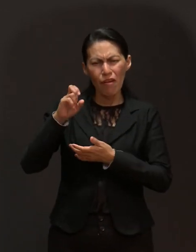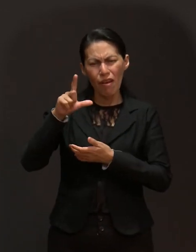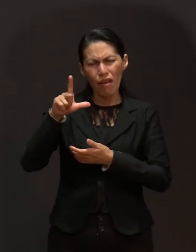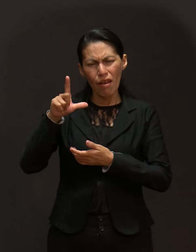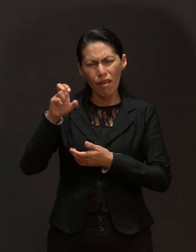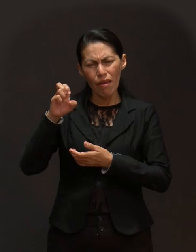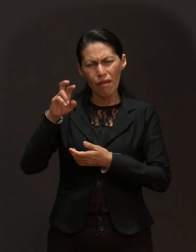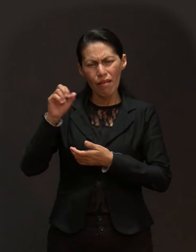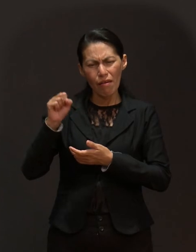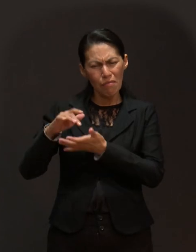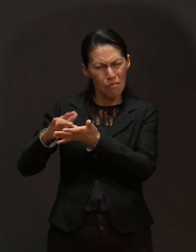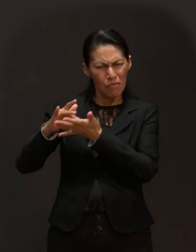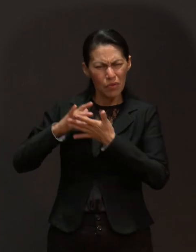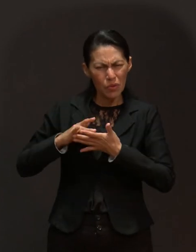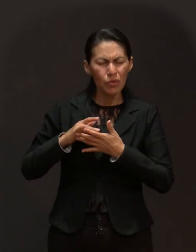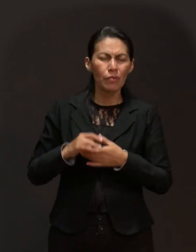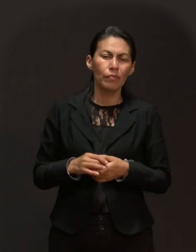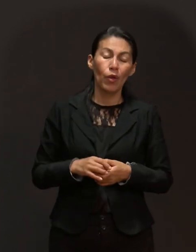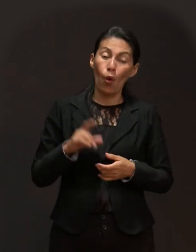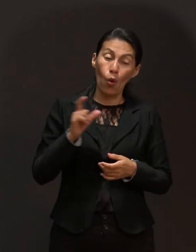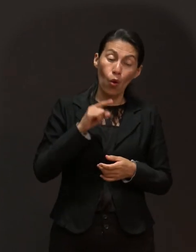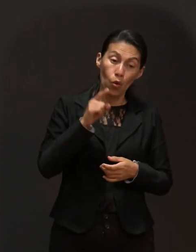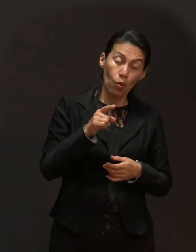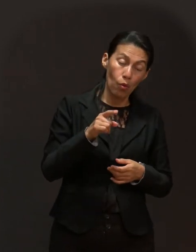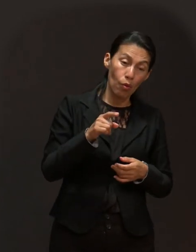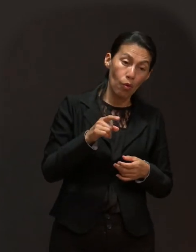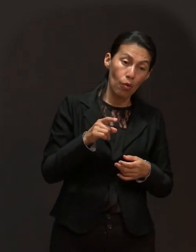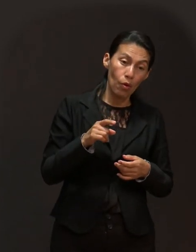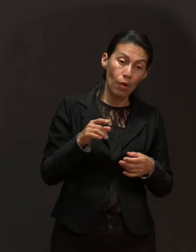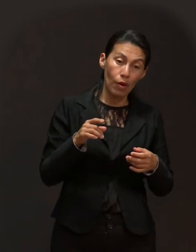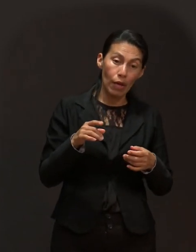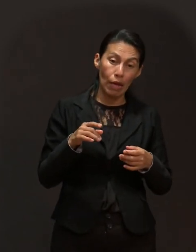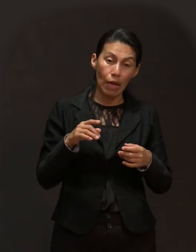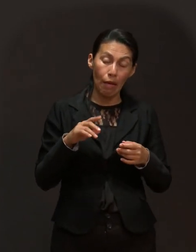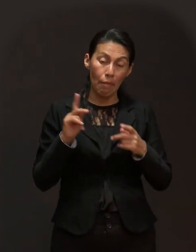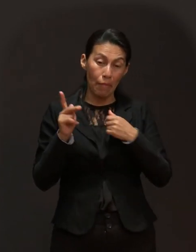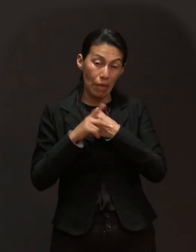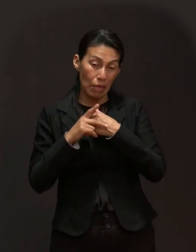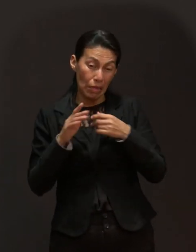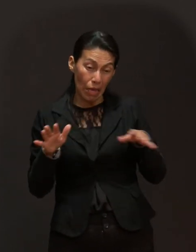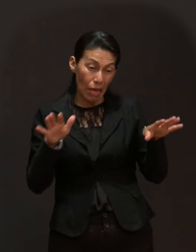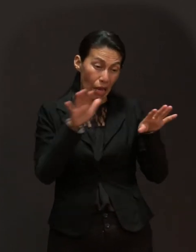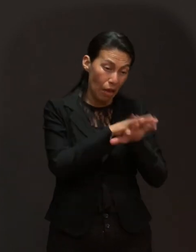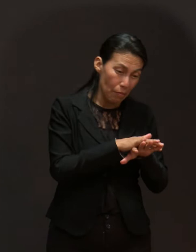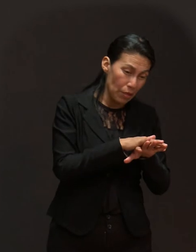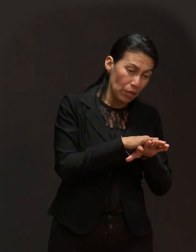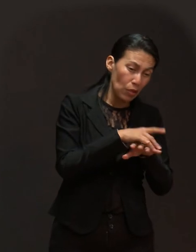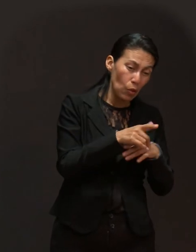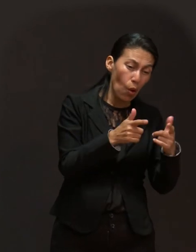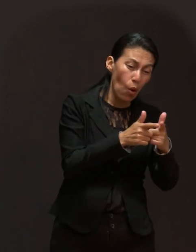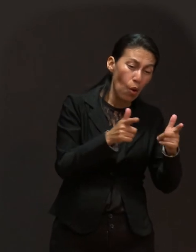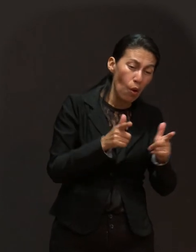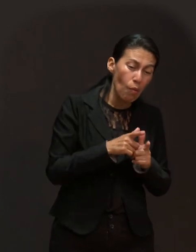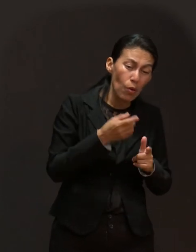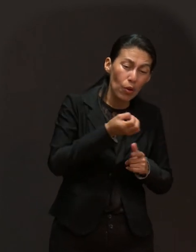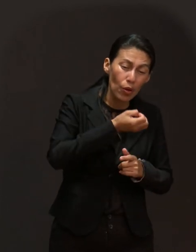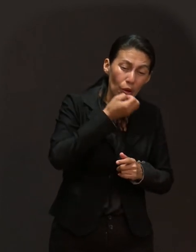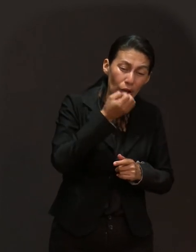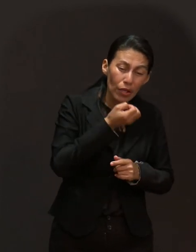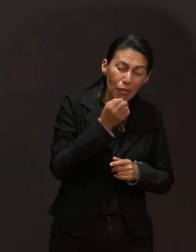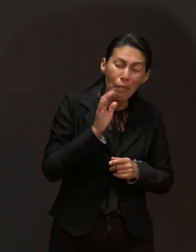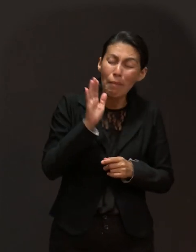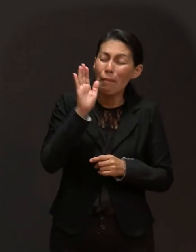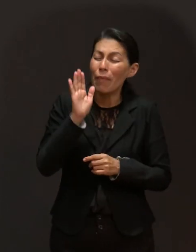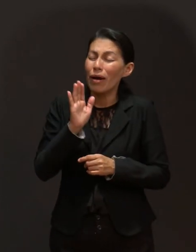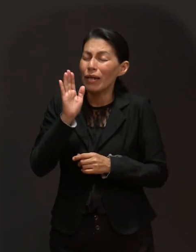es increíble como cuando tú migras y llegas a la iglesia encuentras los grupos de oración y es como si